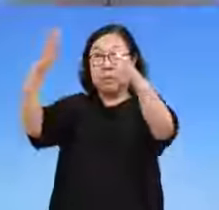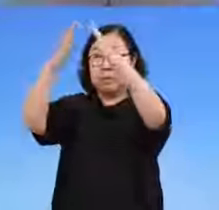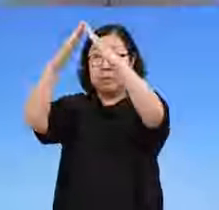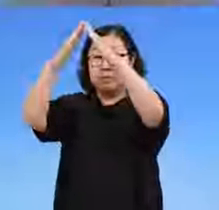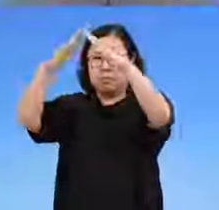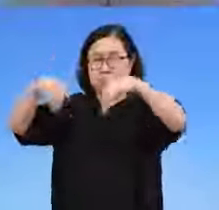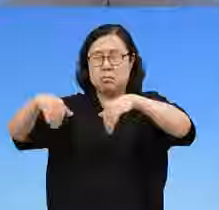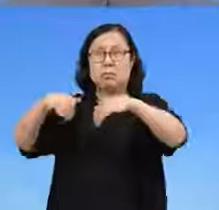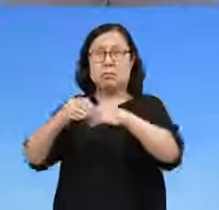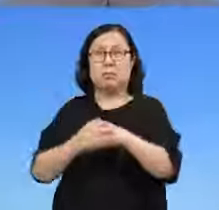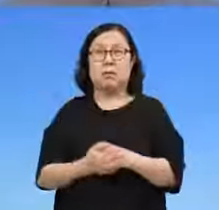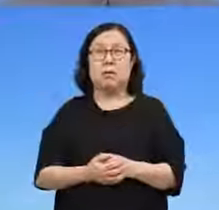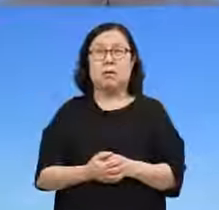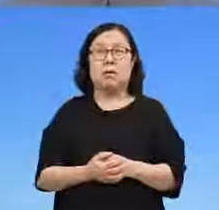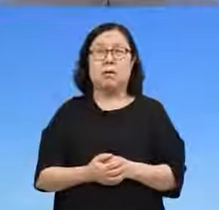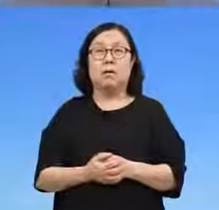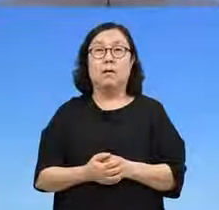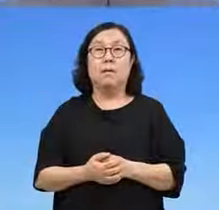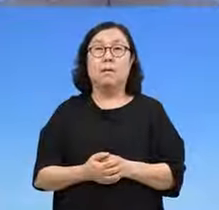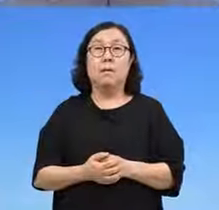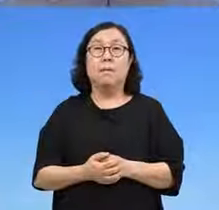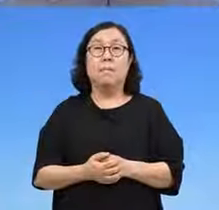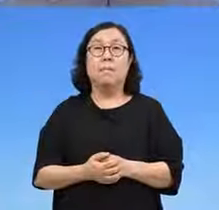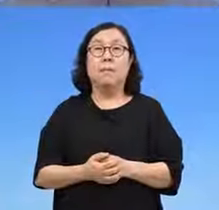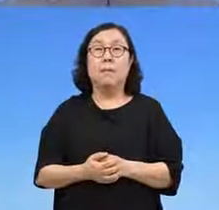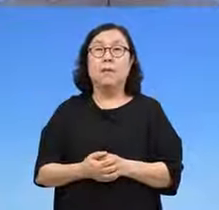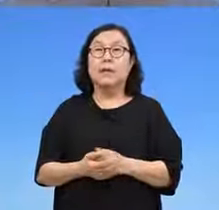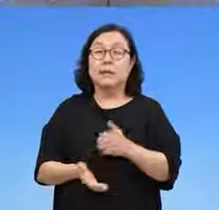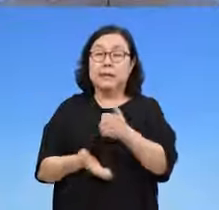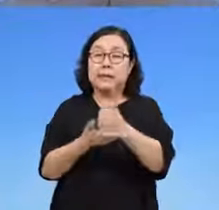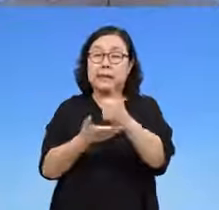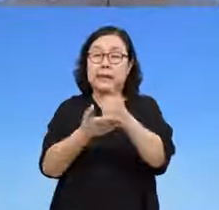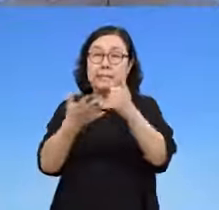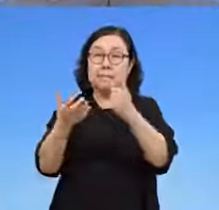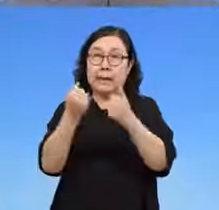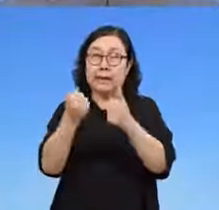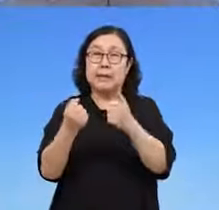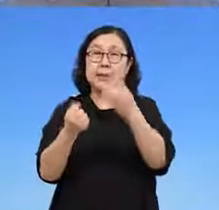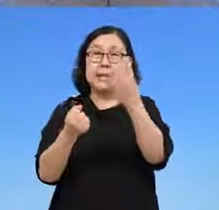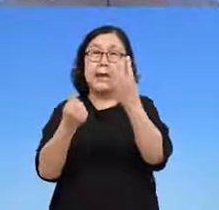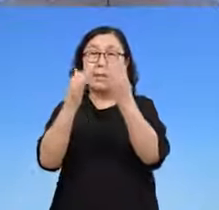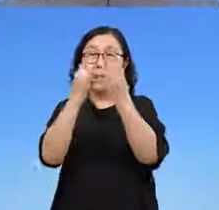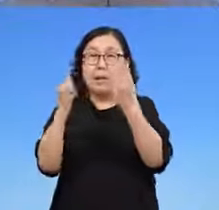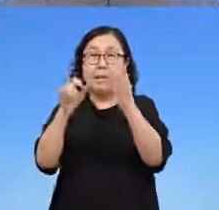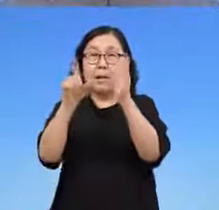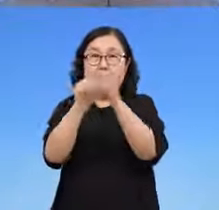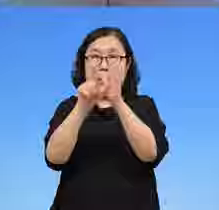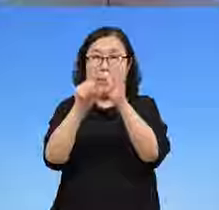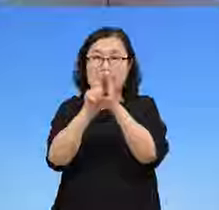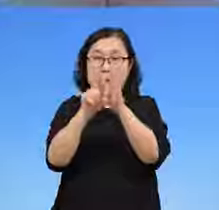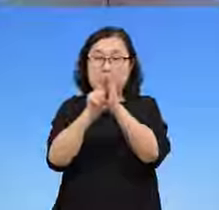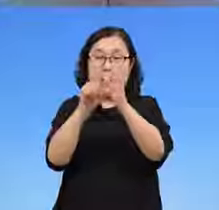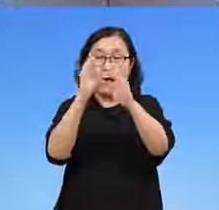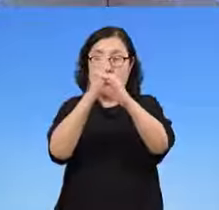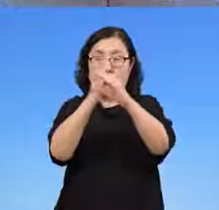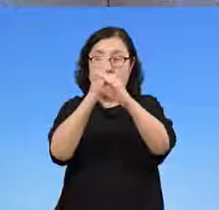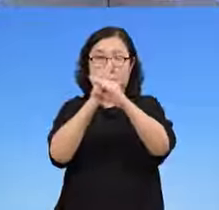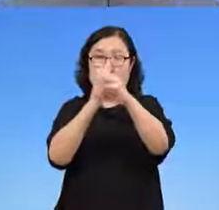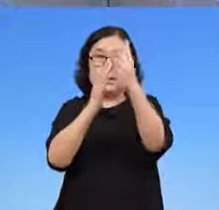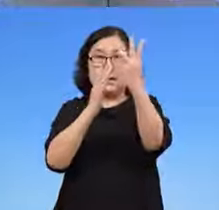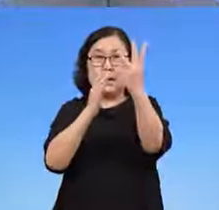강조하고 있는 것입니다. 그래서 저는 이걸요, 이 칭찬받은 4사람의 그 믿음의 중심이